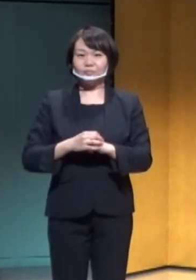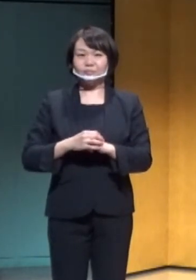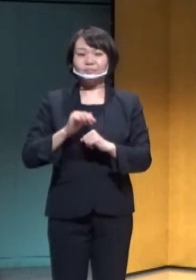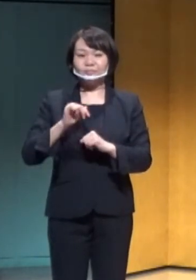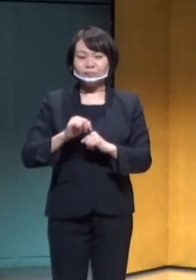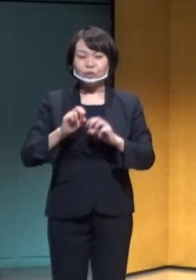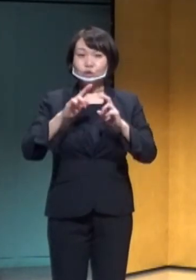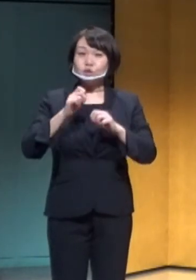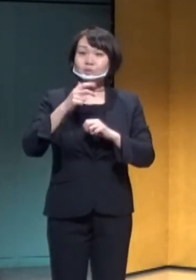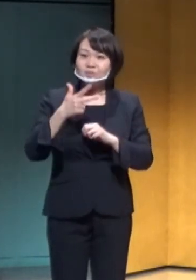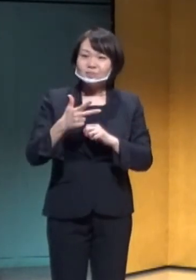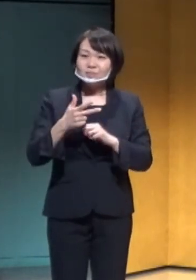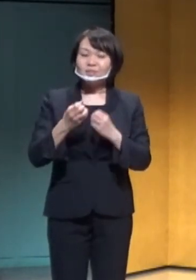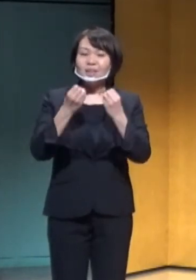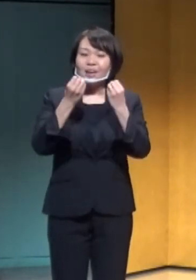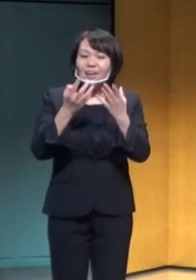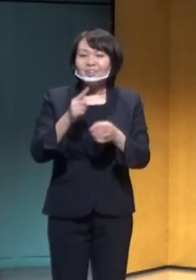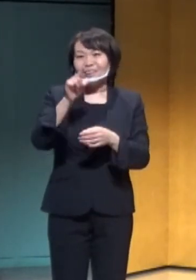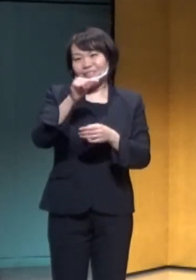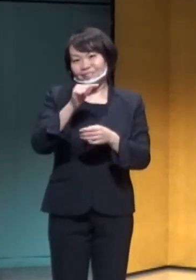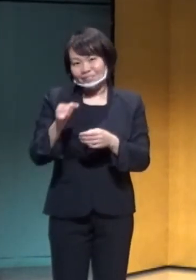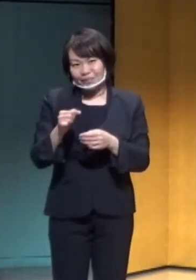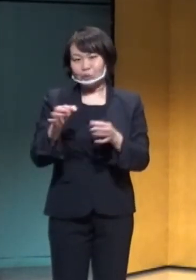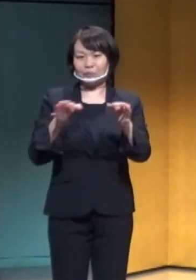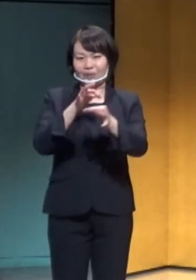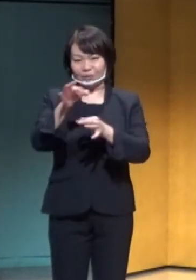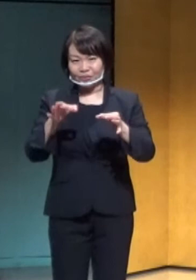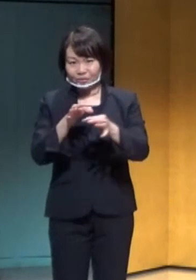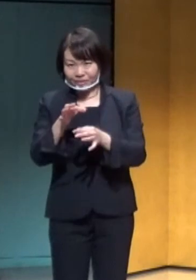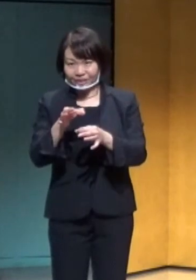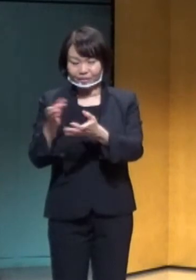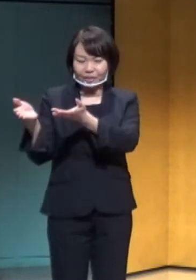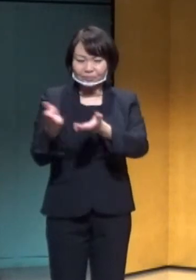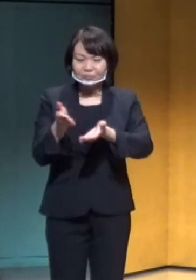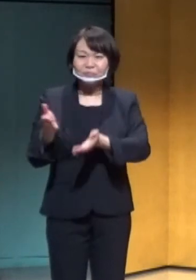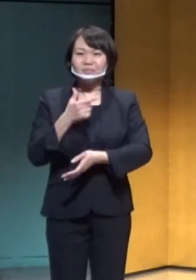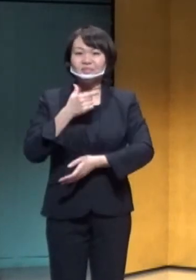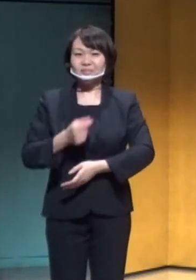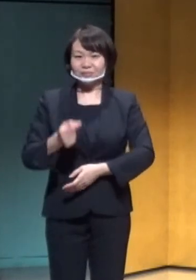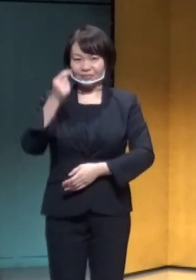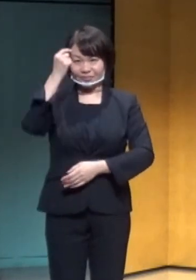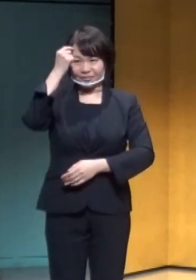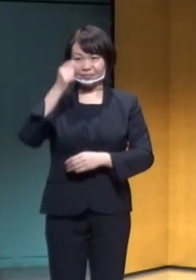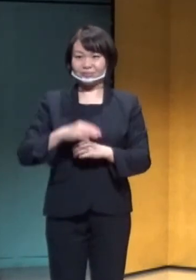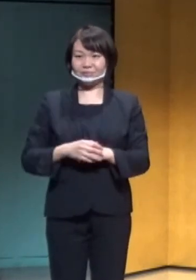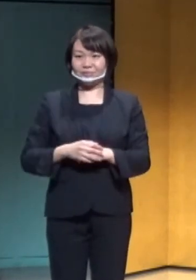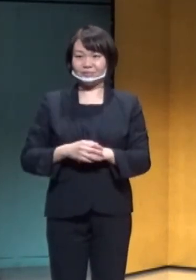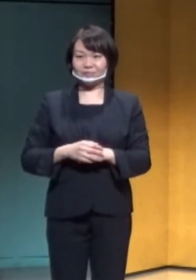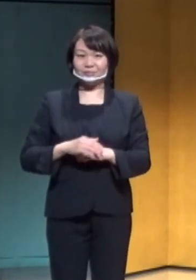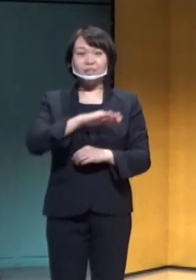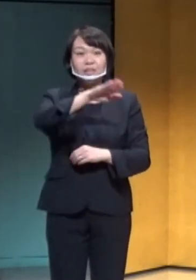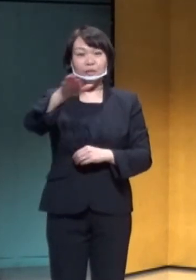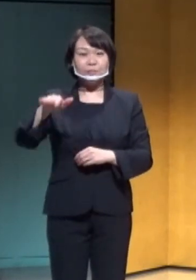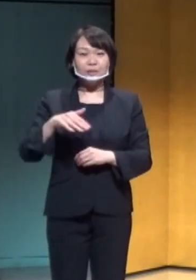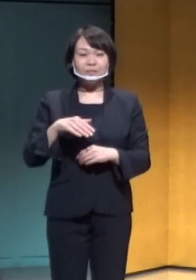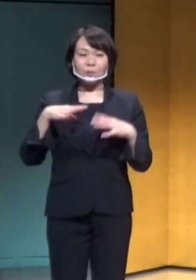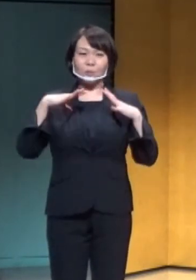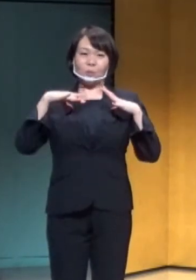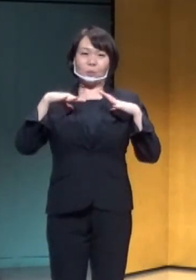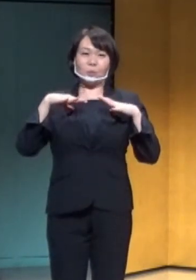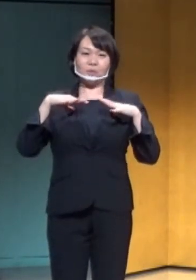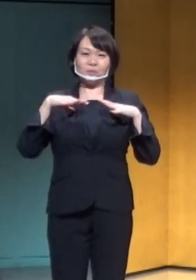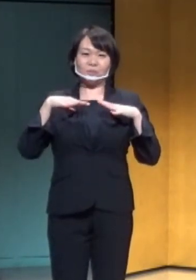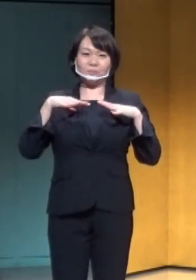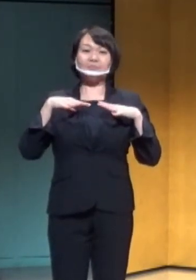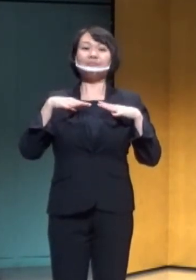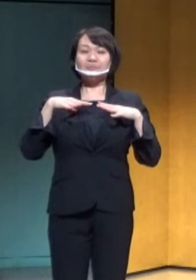新しいポテンシャルを高めていくようにこれからも努力をしてまいり、皆様方が誇りとそして希望の持てる富士見